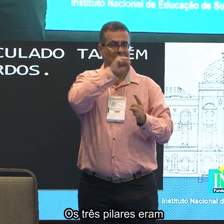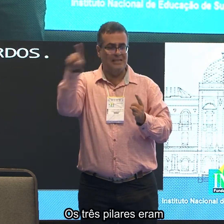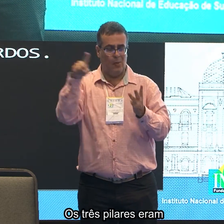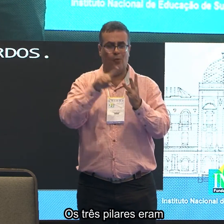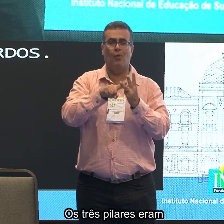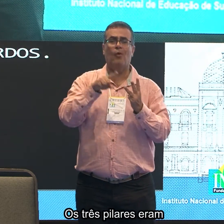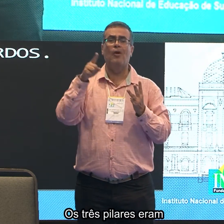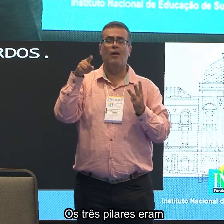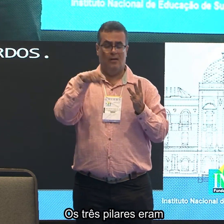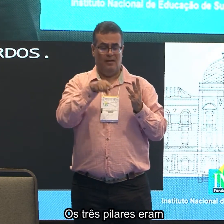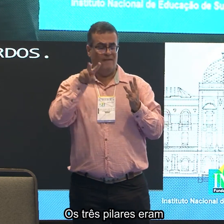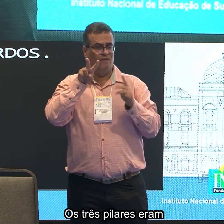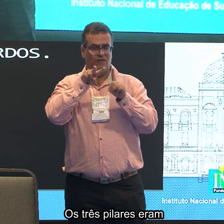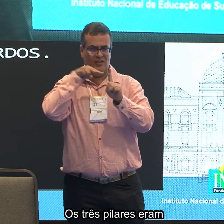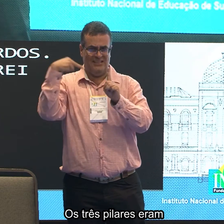Os 3 pilares eram